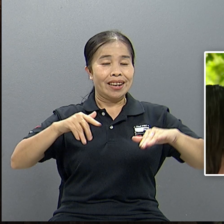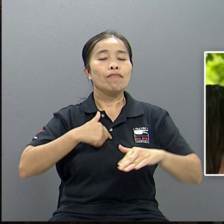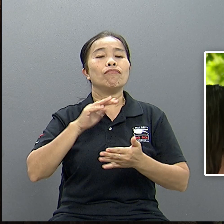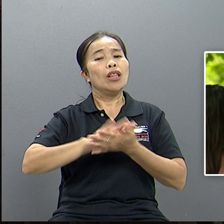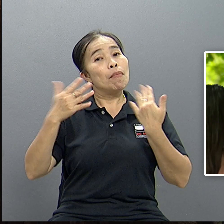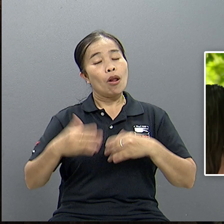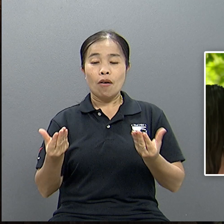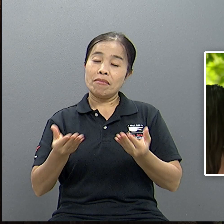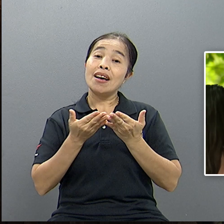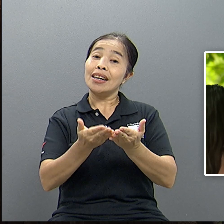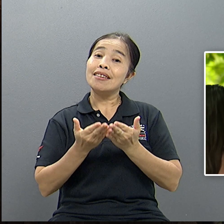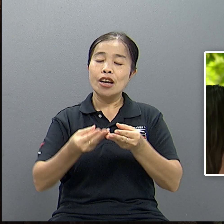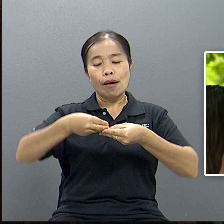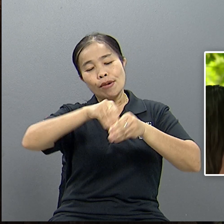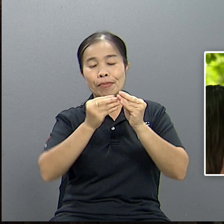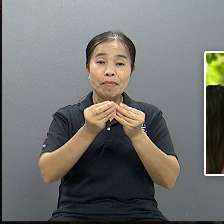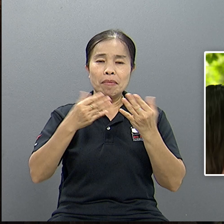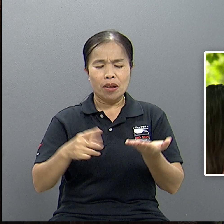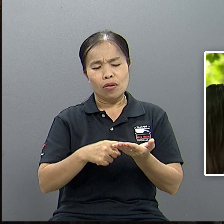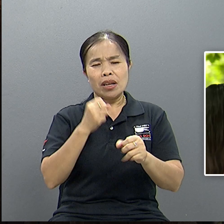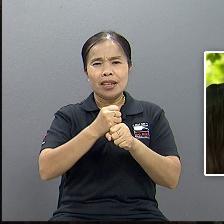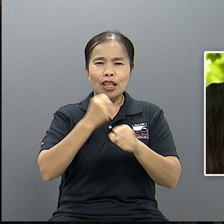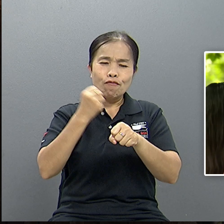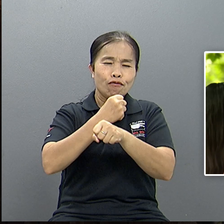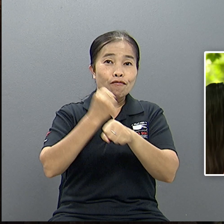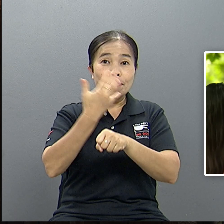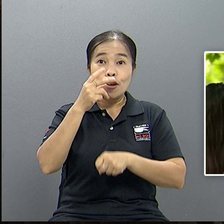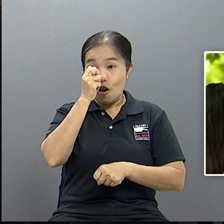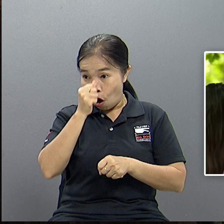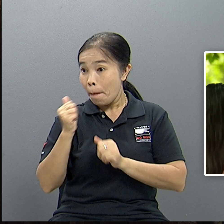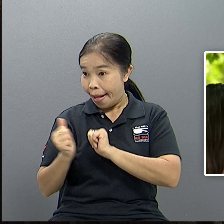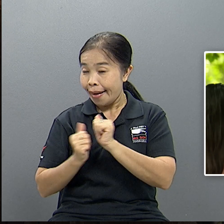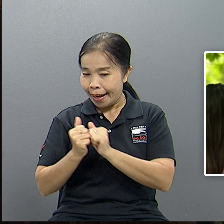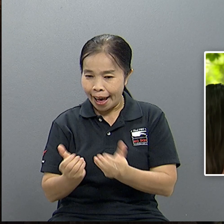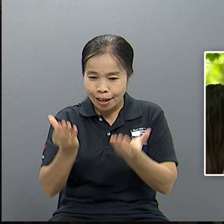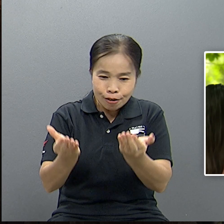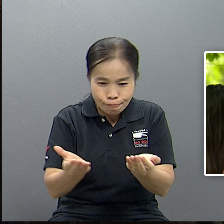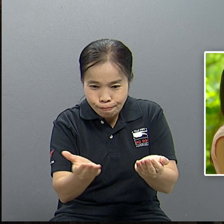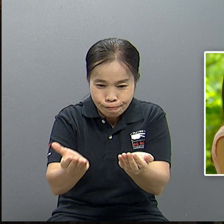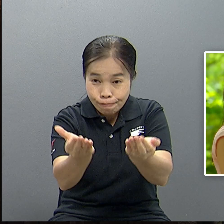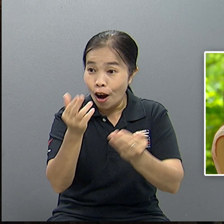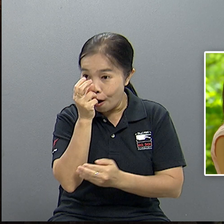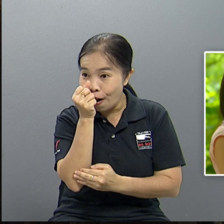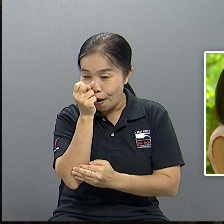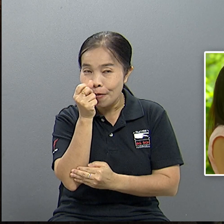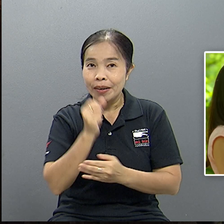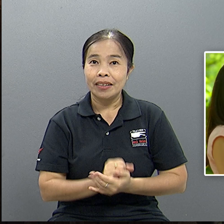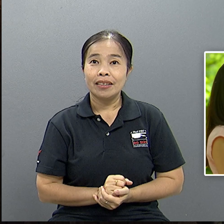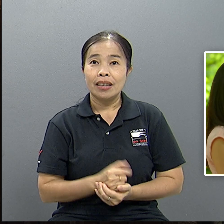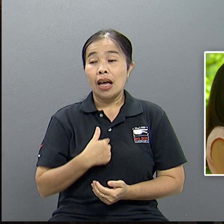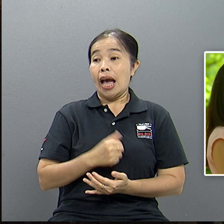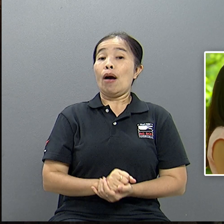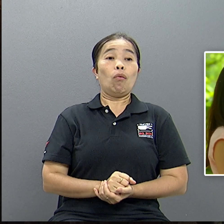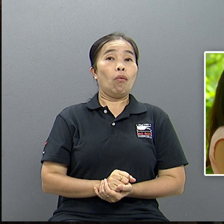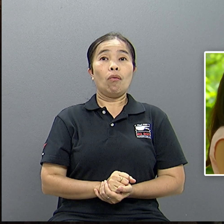ไม่ได้ทำนานแล้วนะงั้นเรามาลองเล่นแข่งกันไหมว่าใครจะได้ไกลกว่ากัน อ้าวยังไม่ได้